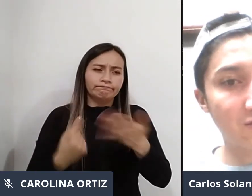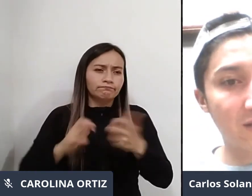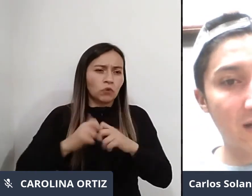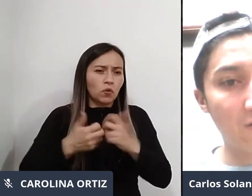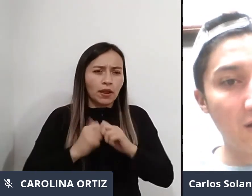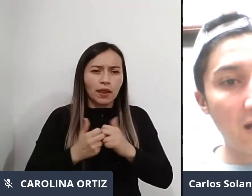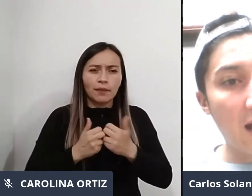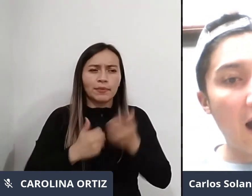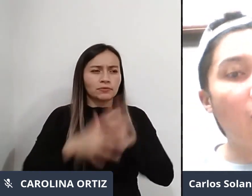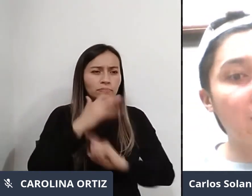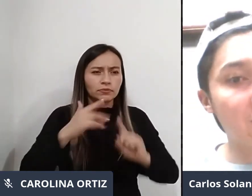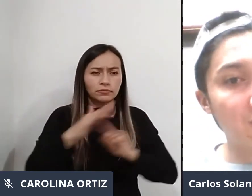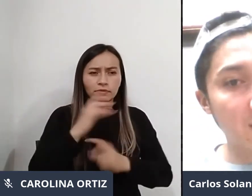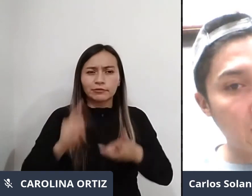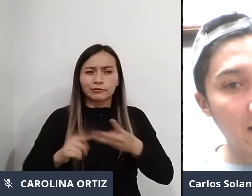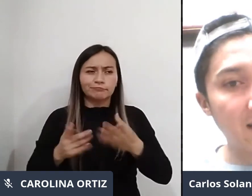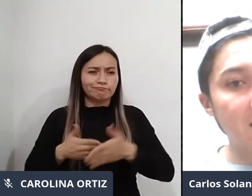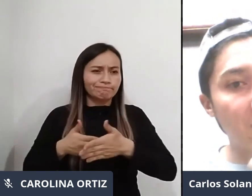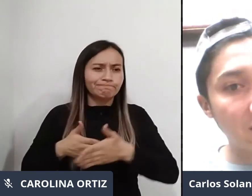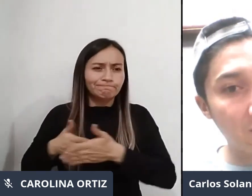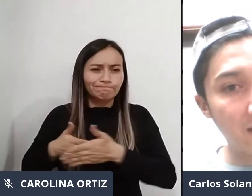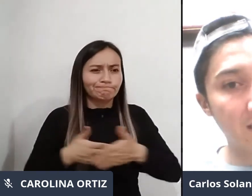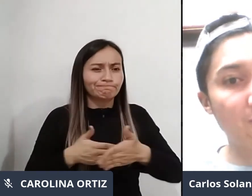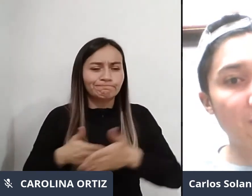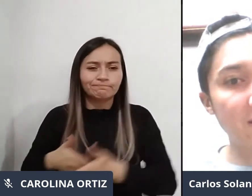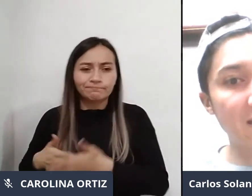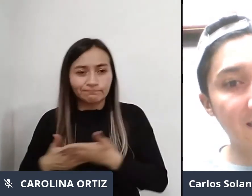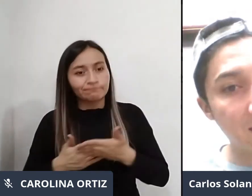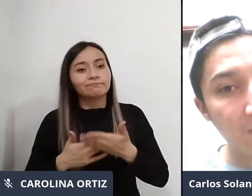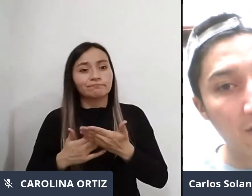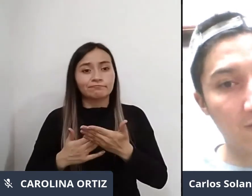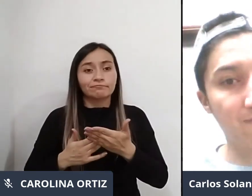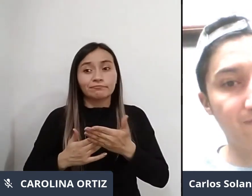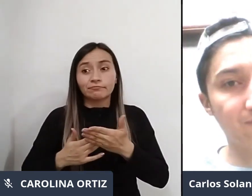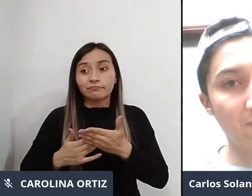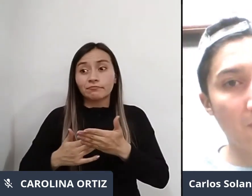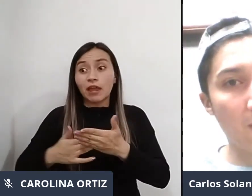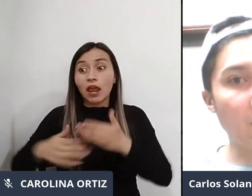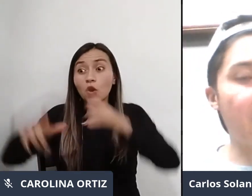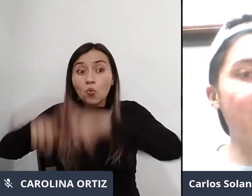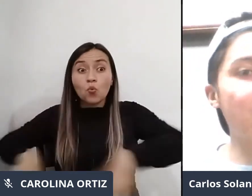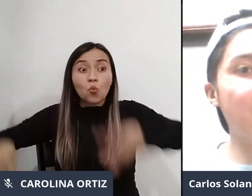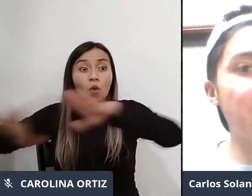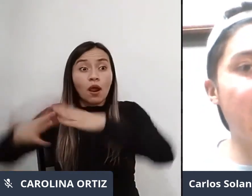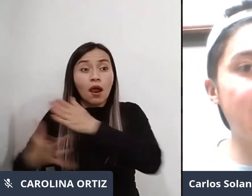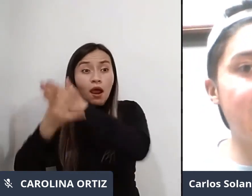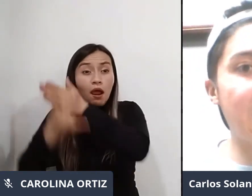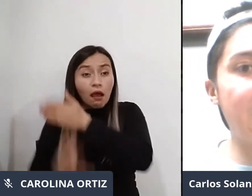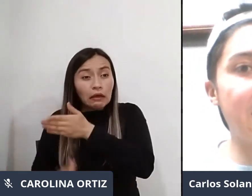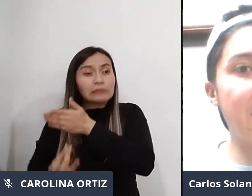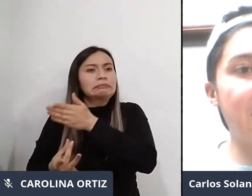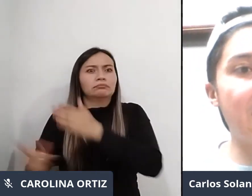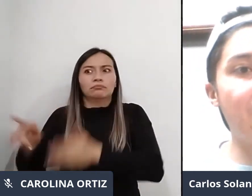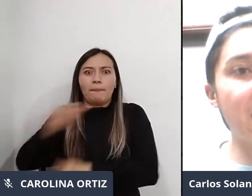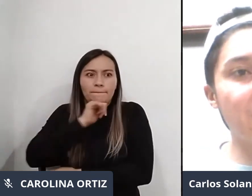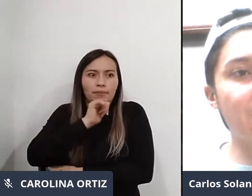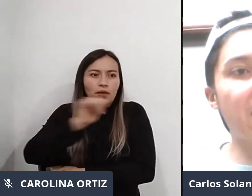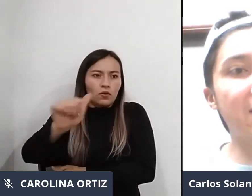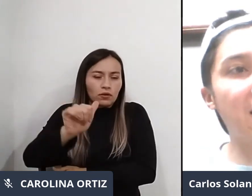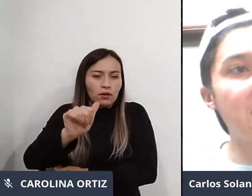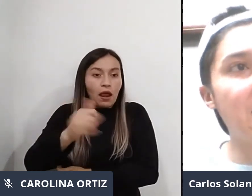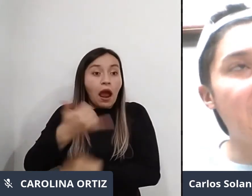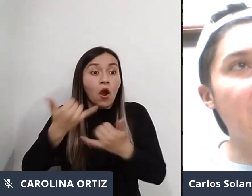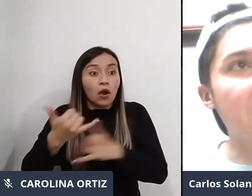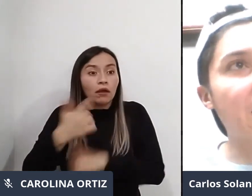limitantes que esto nos trajo, aún en zonas precarias, aún en zonas empobrecidas, es peor. Porque ahora no solo se piensa en hambre, no